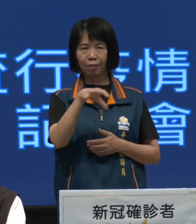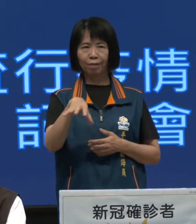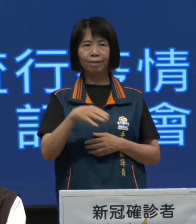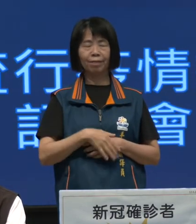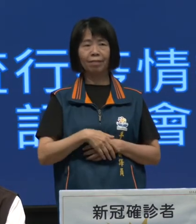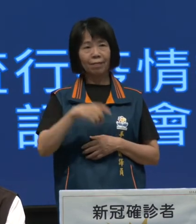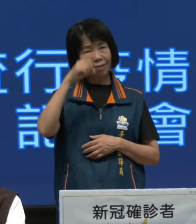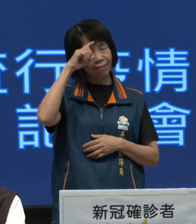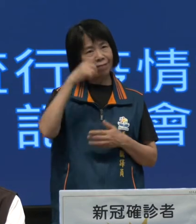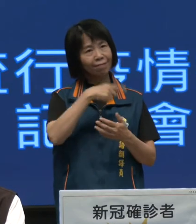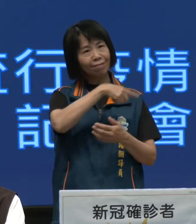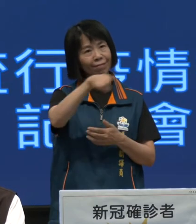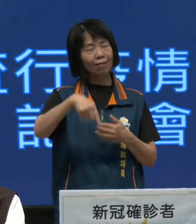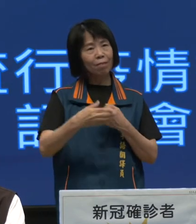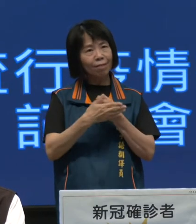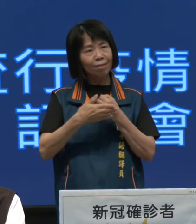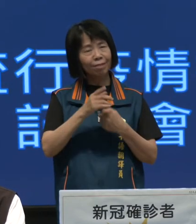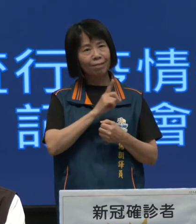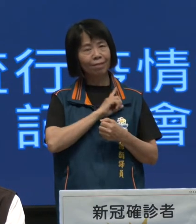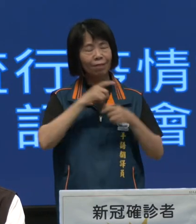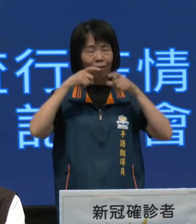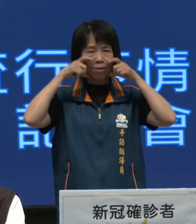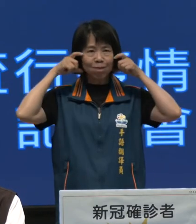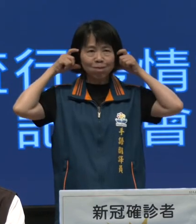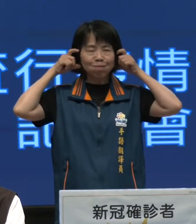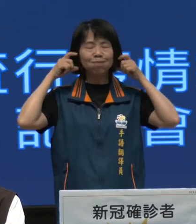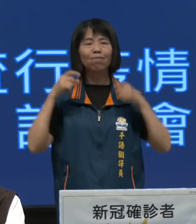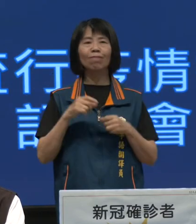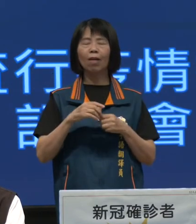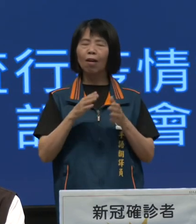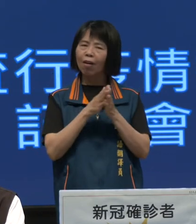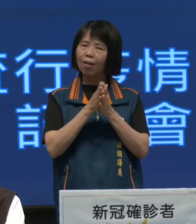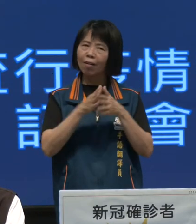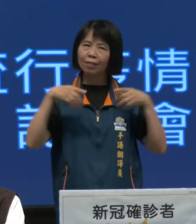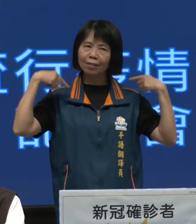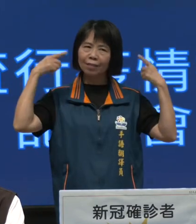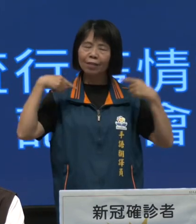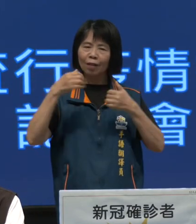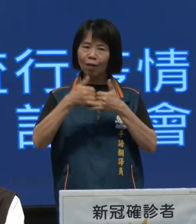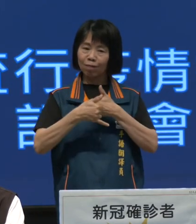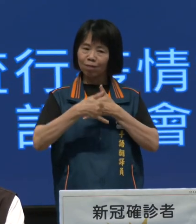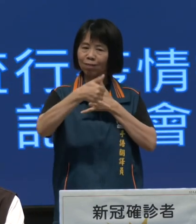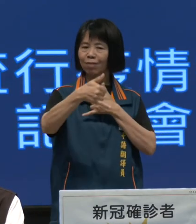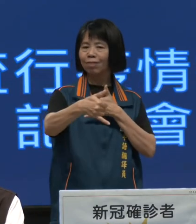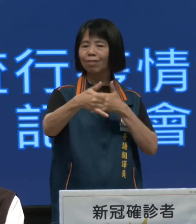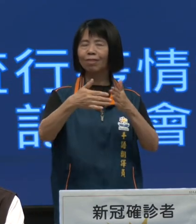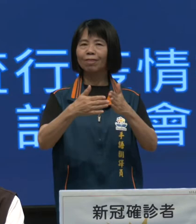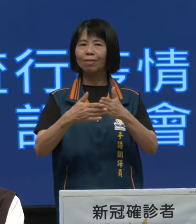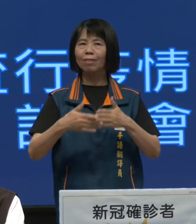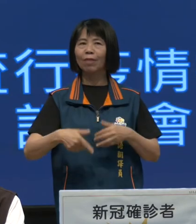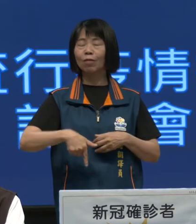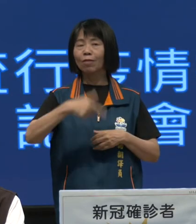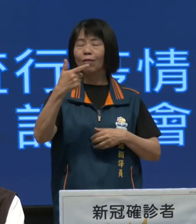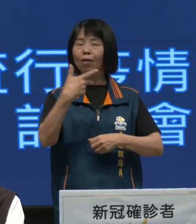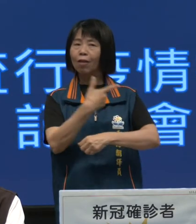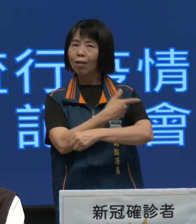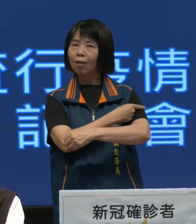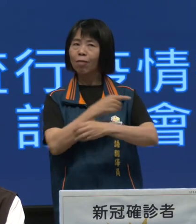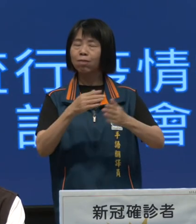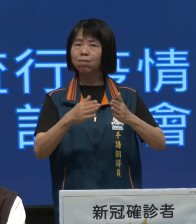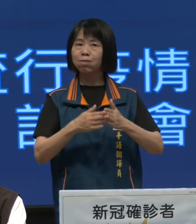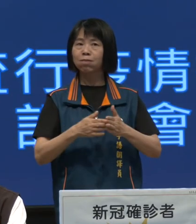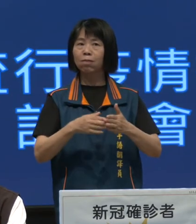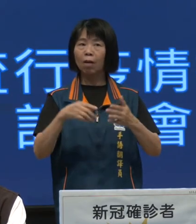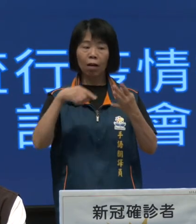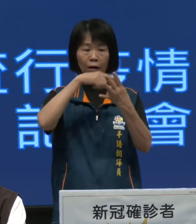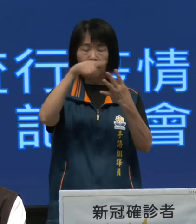所有的乡亲保护自己，把口罩戴好戴满，经常勤洗手，保持社交距离，赶快出来打疫苗，才